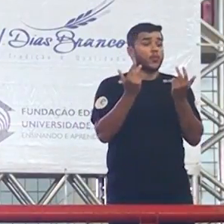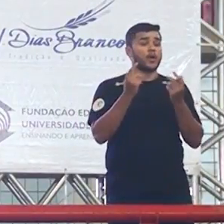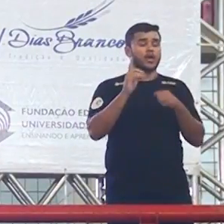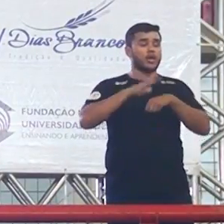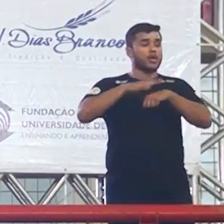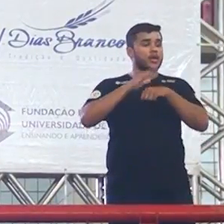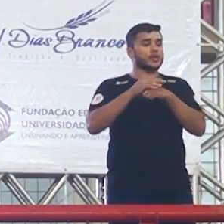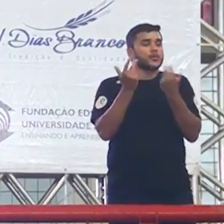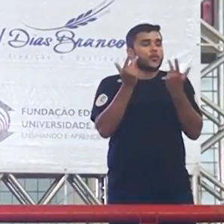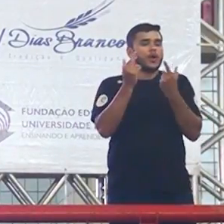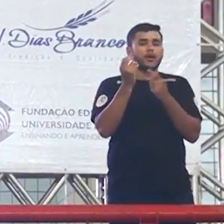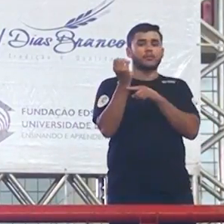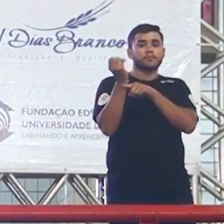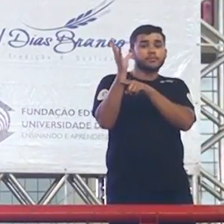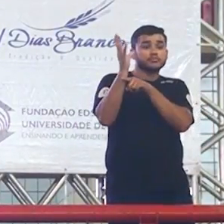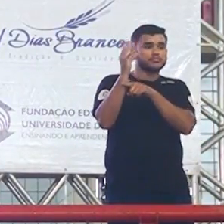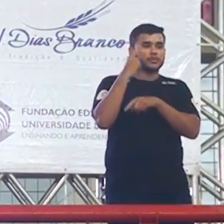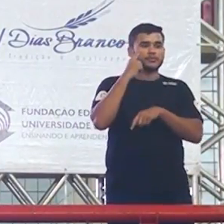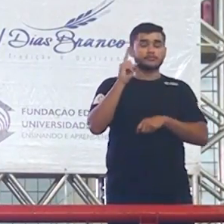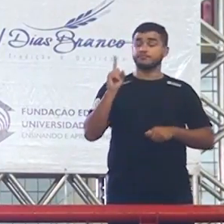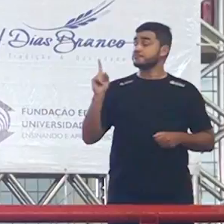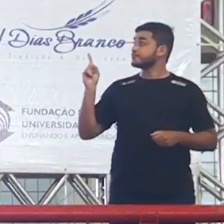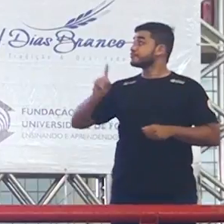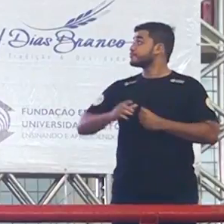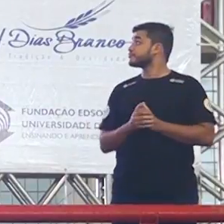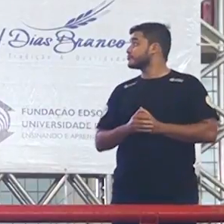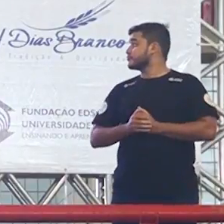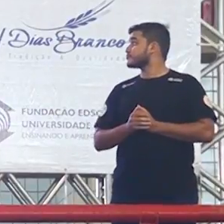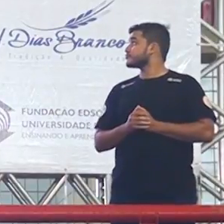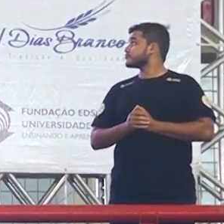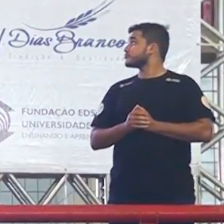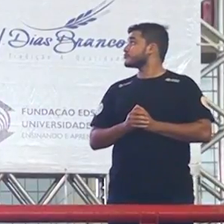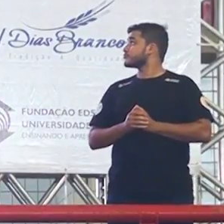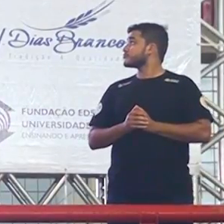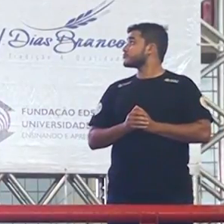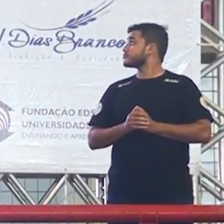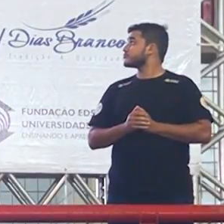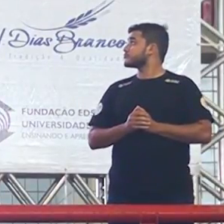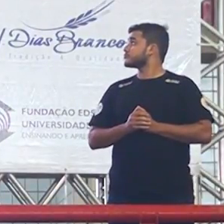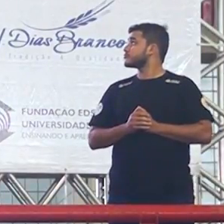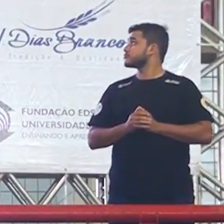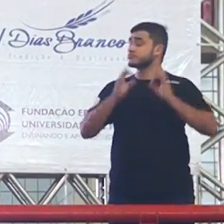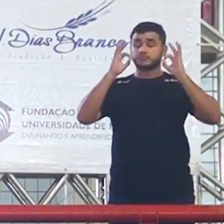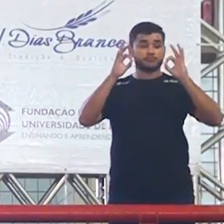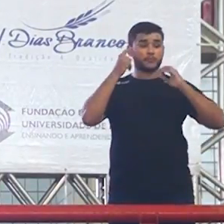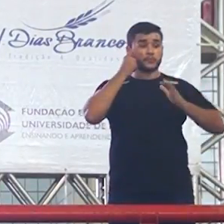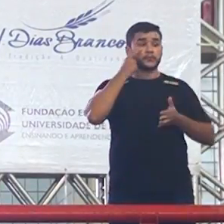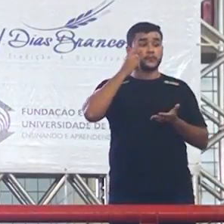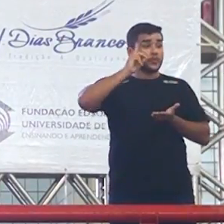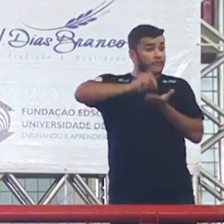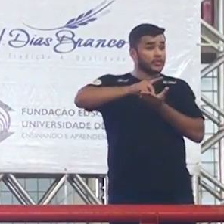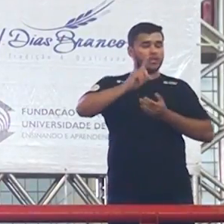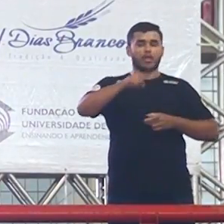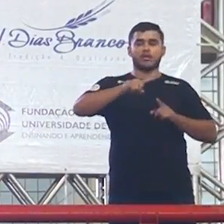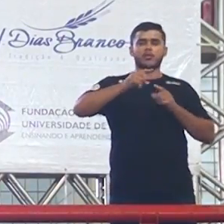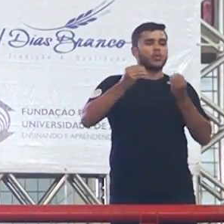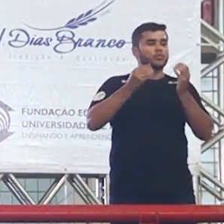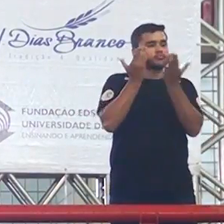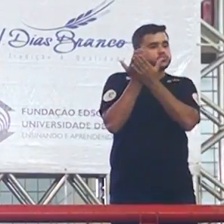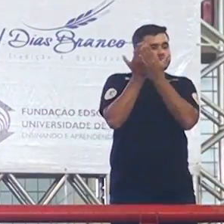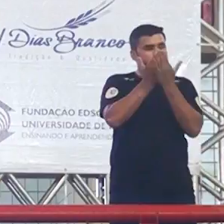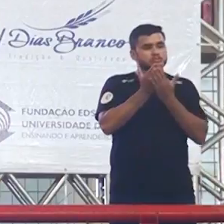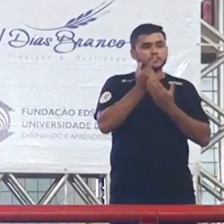convencional é diferente do sentido real. Olhem aqui o sentido real que o nosso cientista